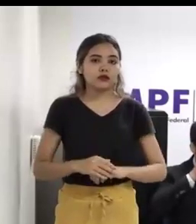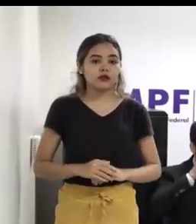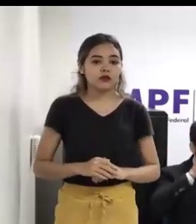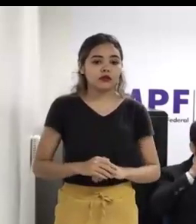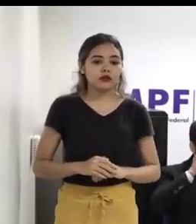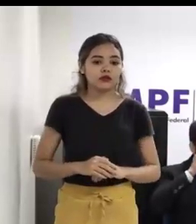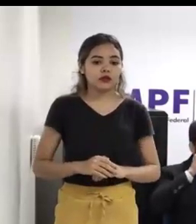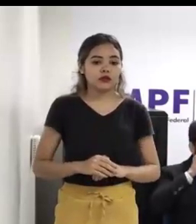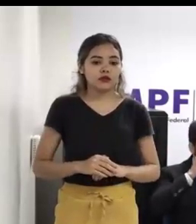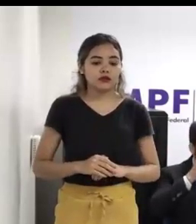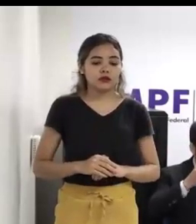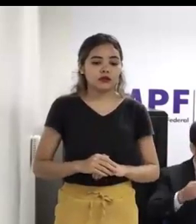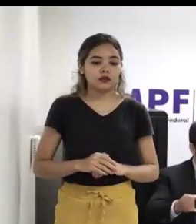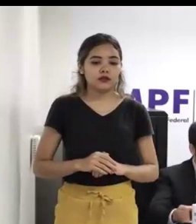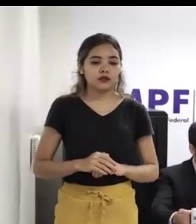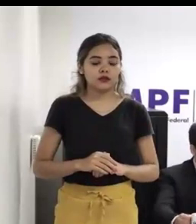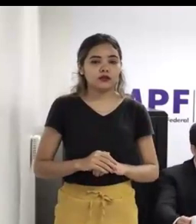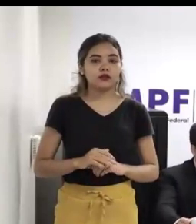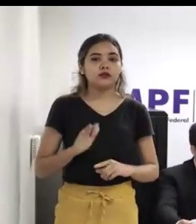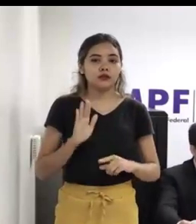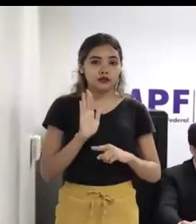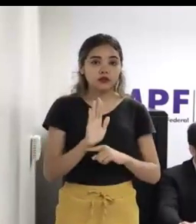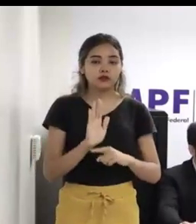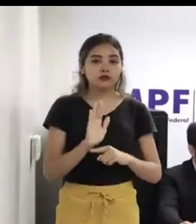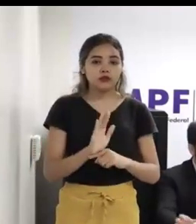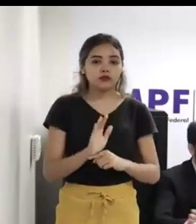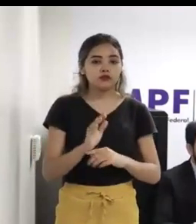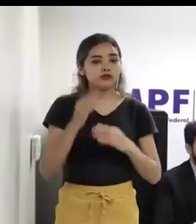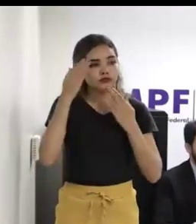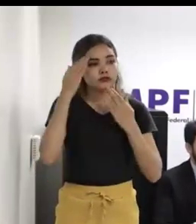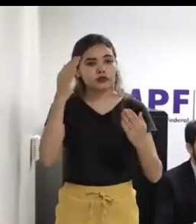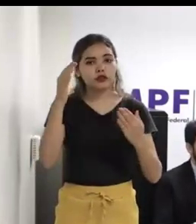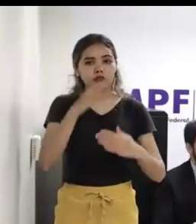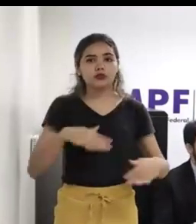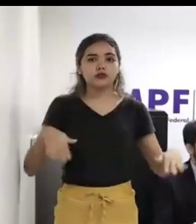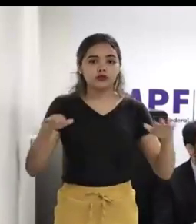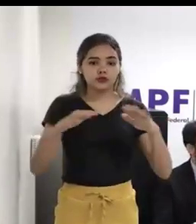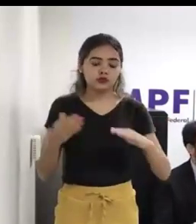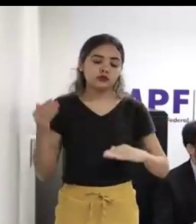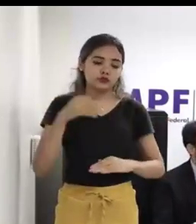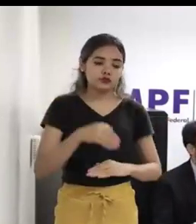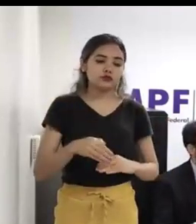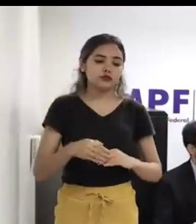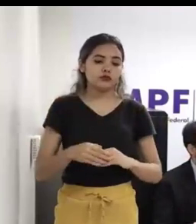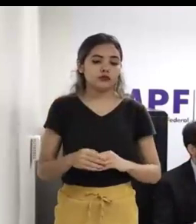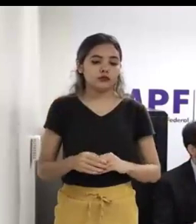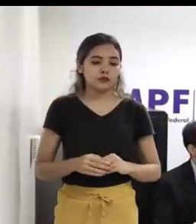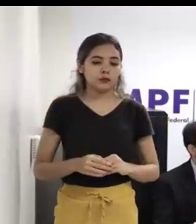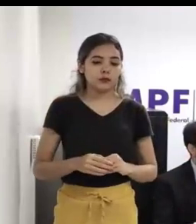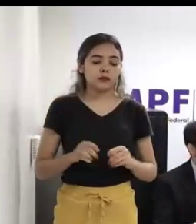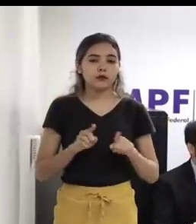iniciativa e e agradece né a presença da sociedade da comunidade acadêmica das